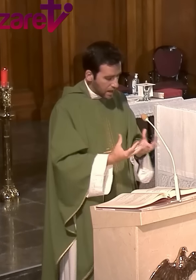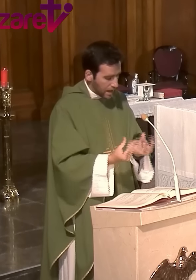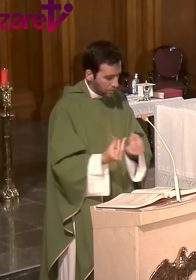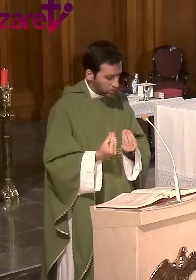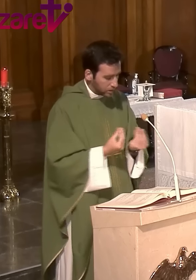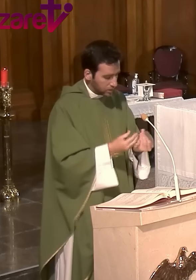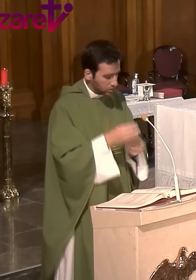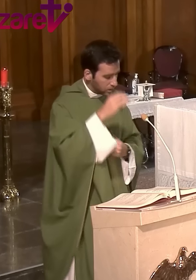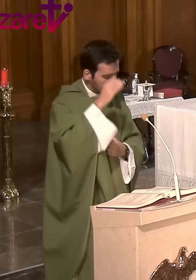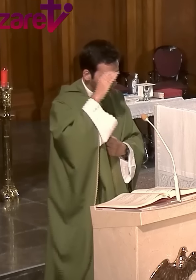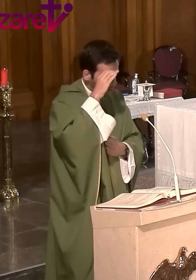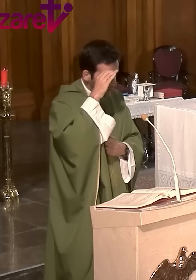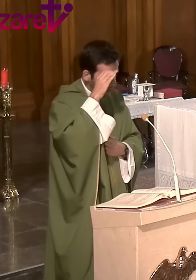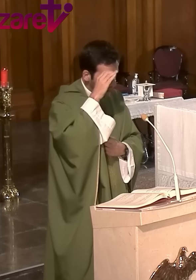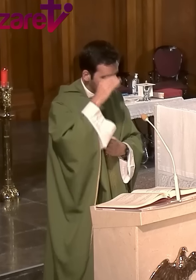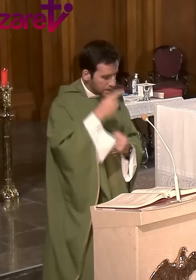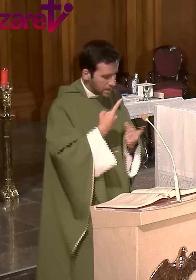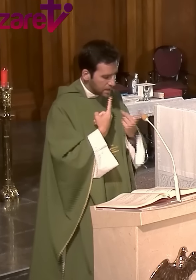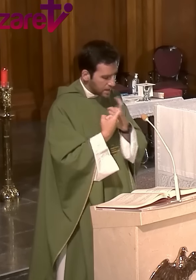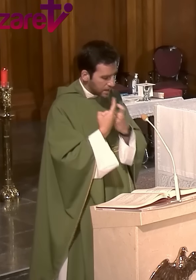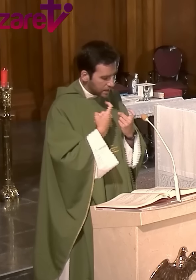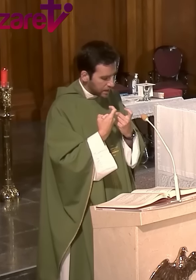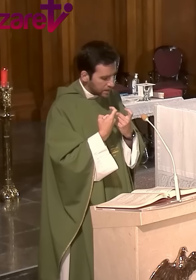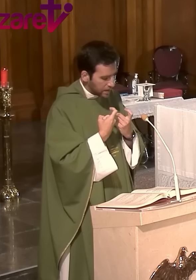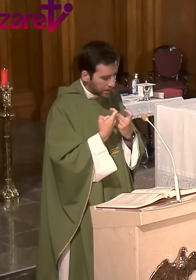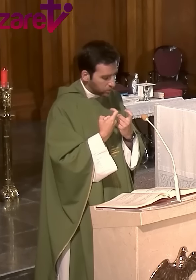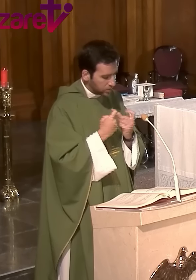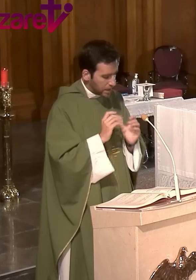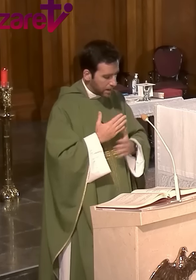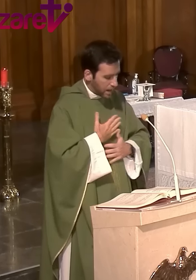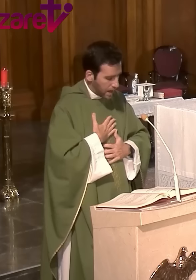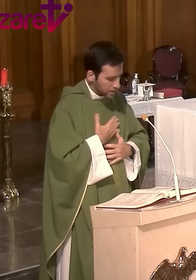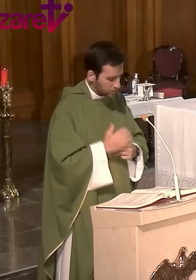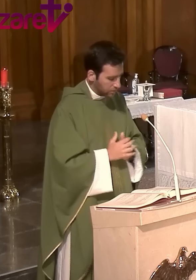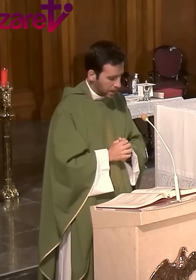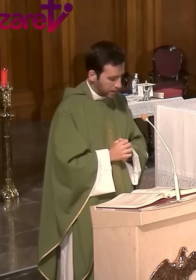La multitud le oía y se preguntaba asombrada: